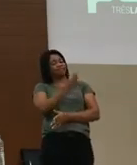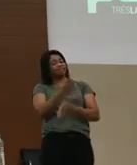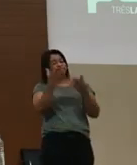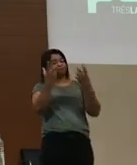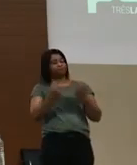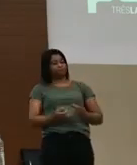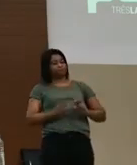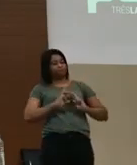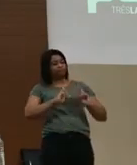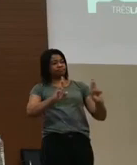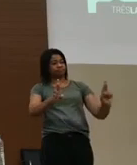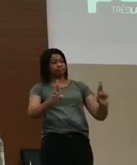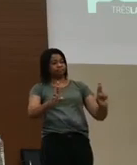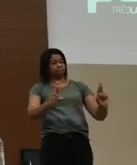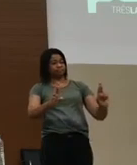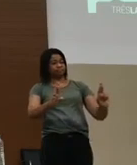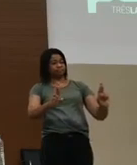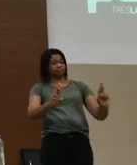orações respondidas.